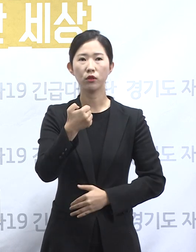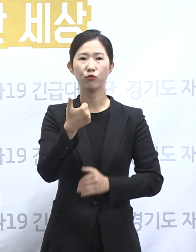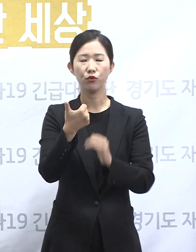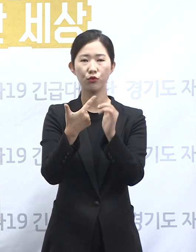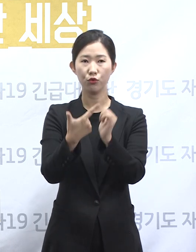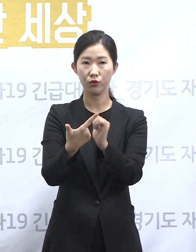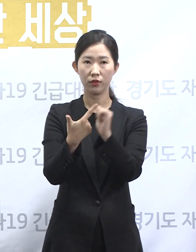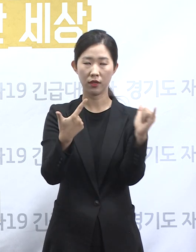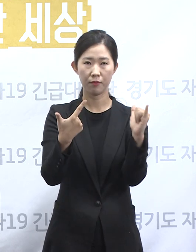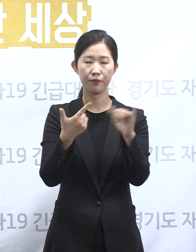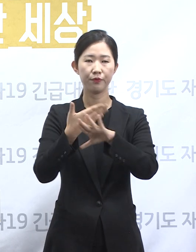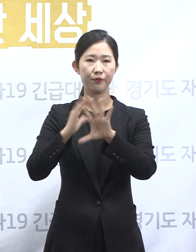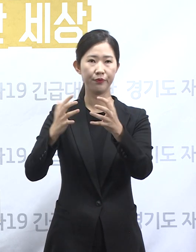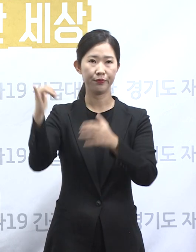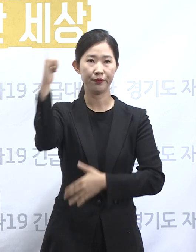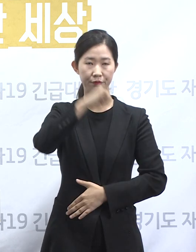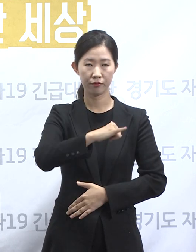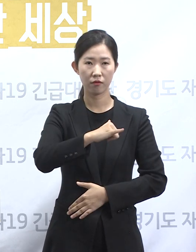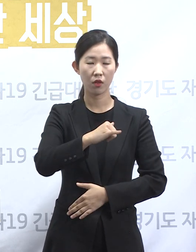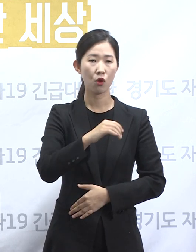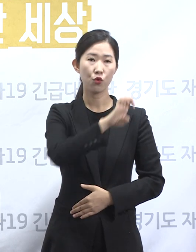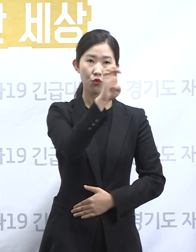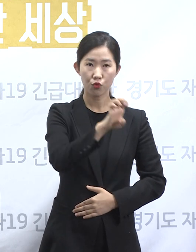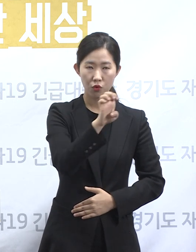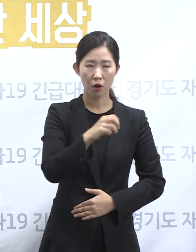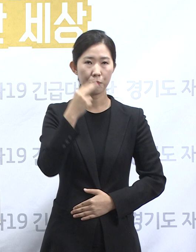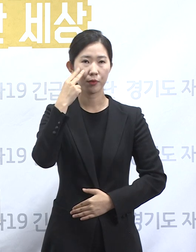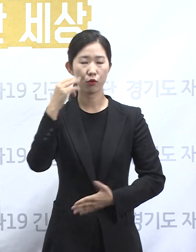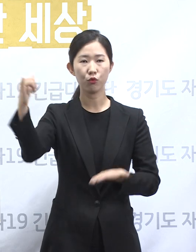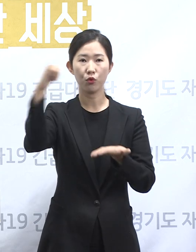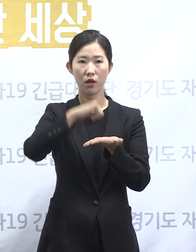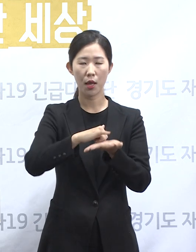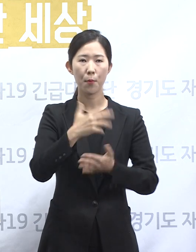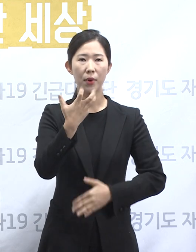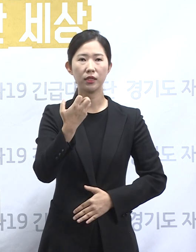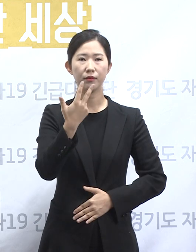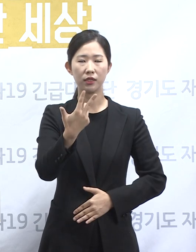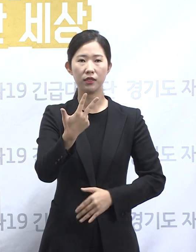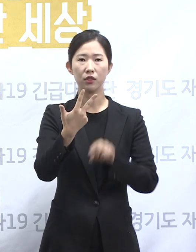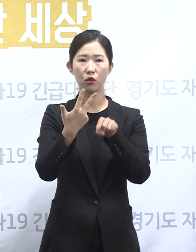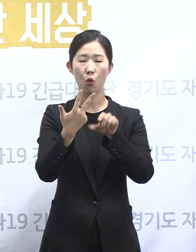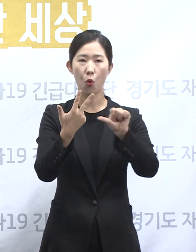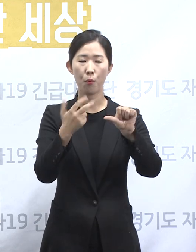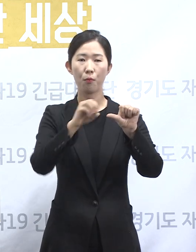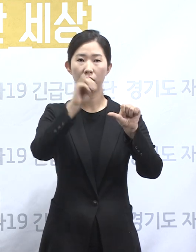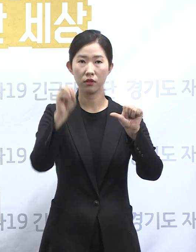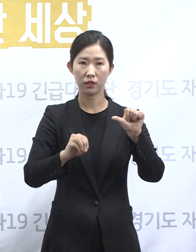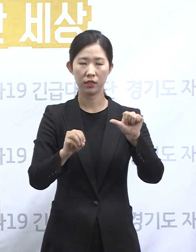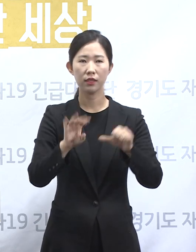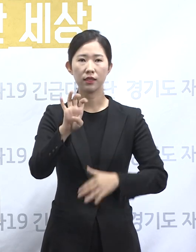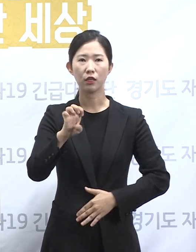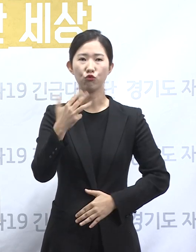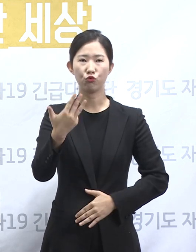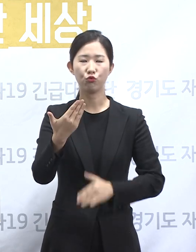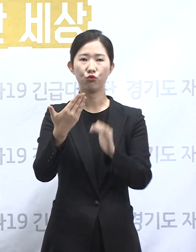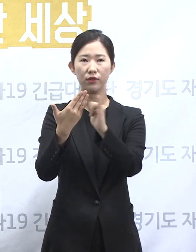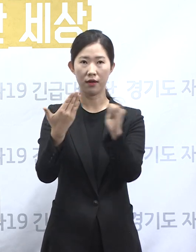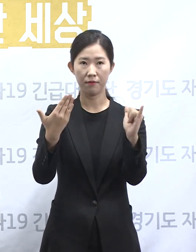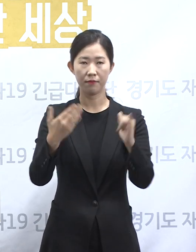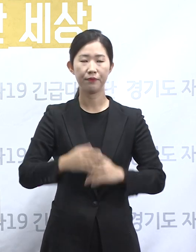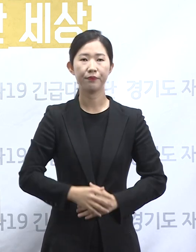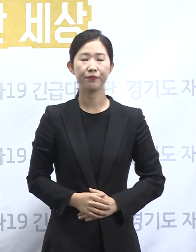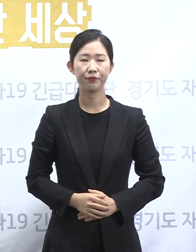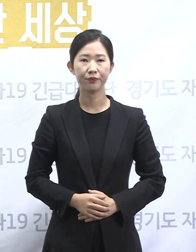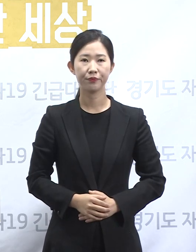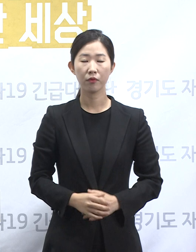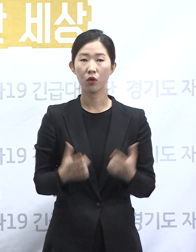입국자이며 이 중 유럽과 미국발 확진자가 87.5%인 49명으로 가장 비율이 높습니다.